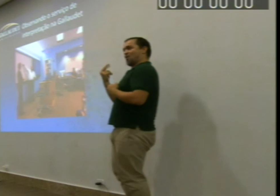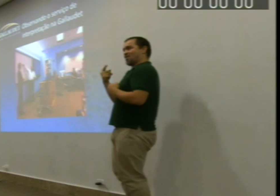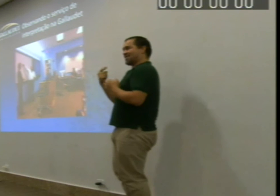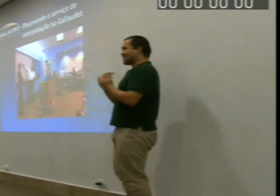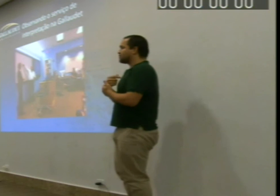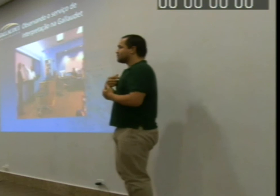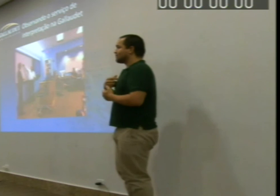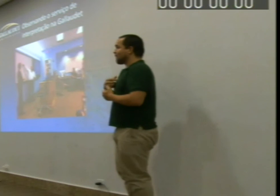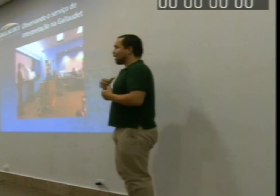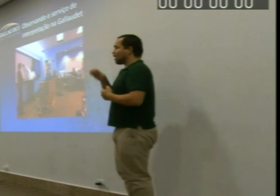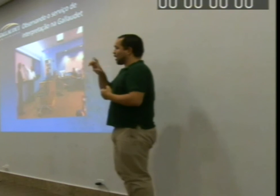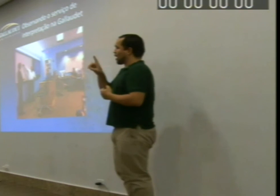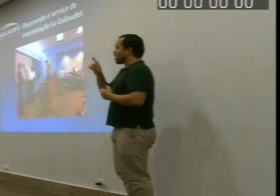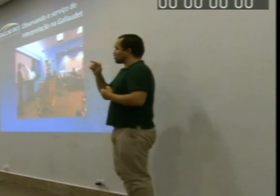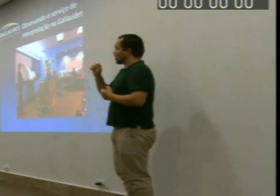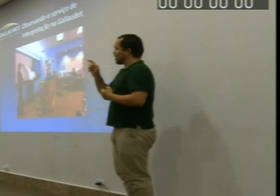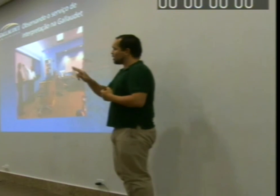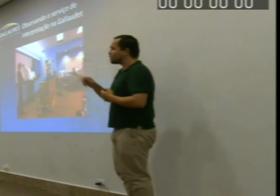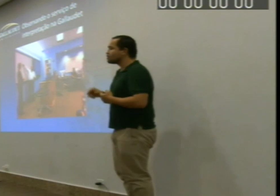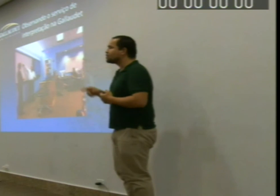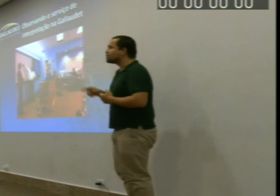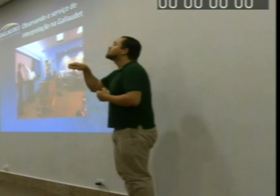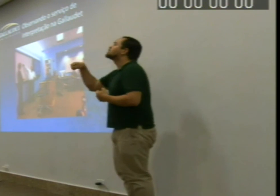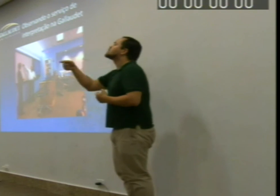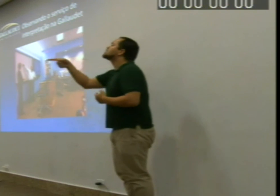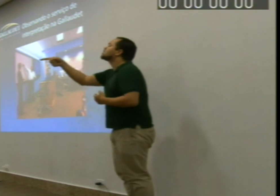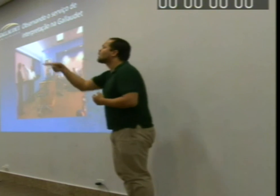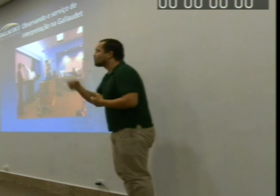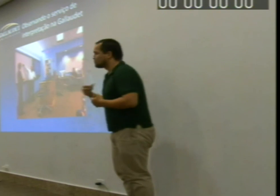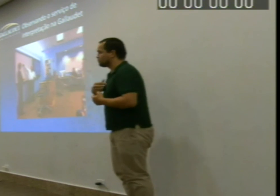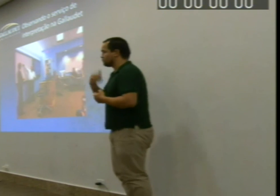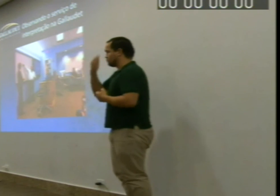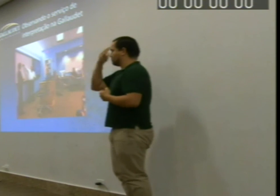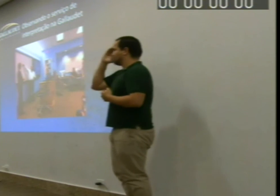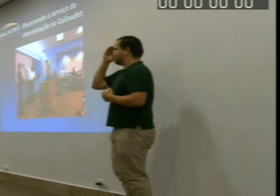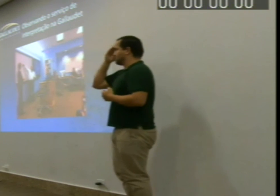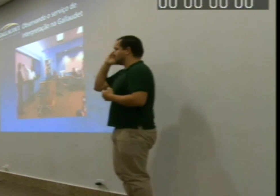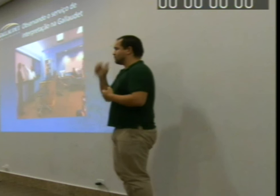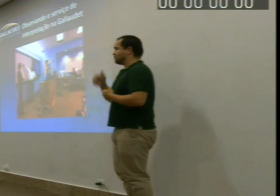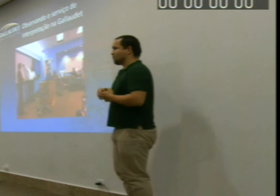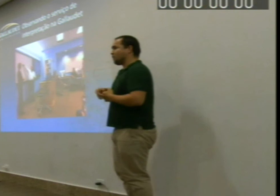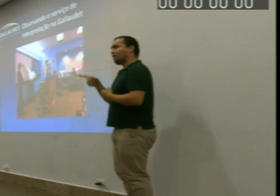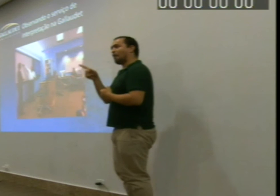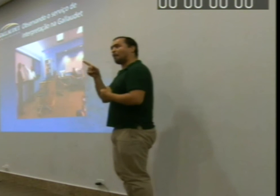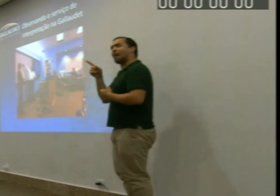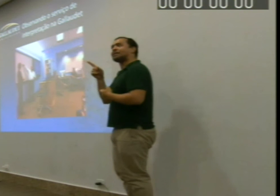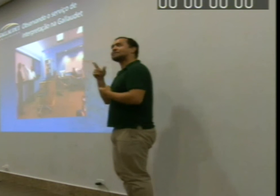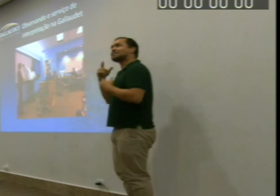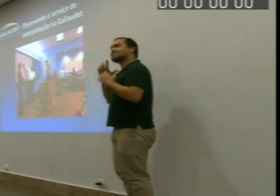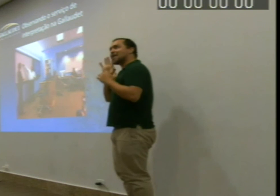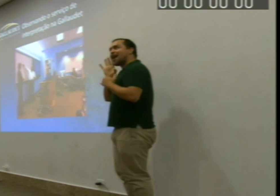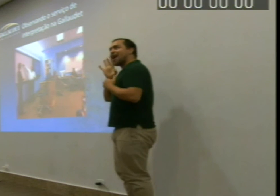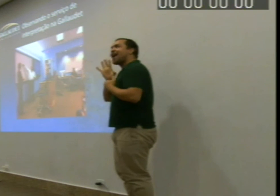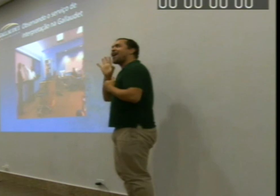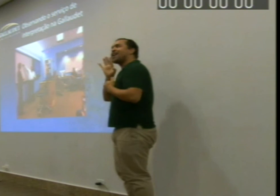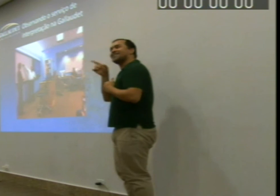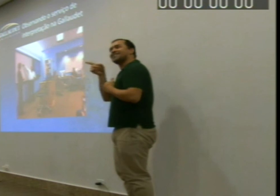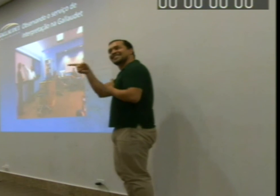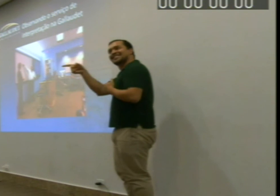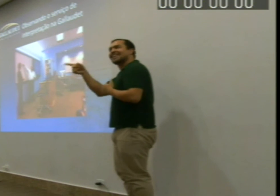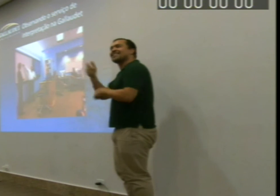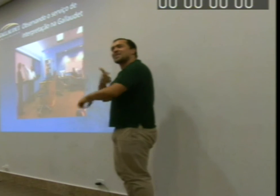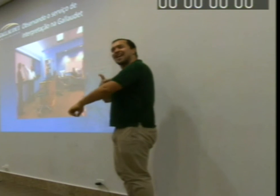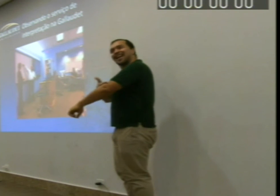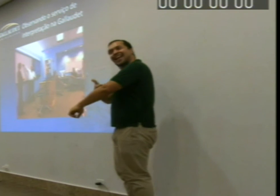alguma coisa perguntei o nome Edgar seu sinal Edgar Ah meu sinal é este Ah